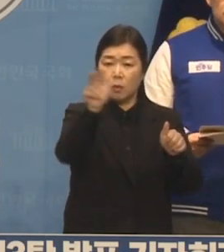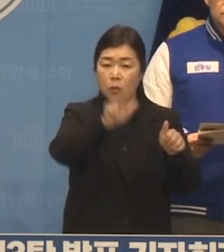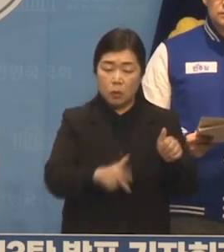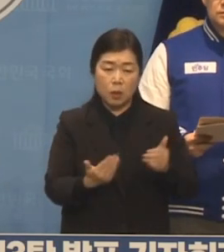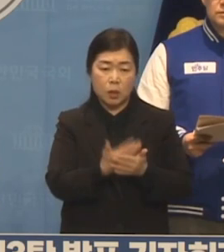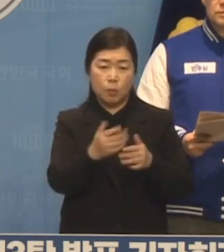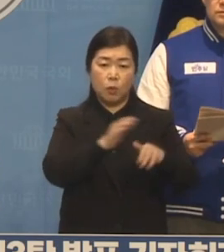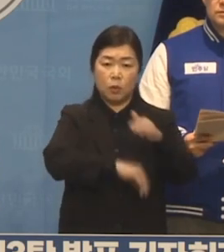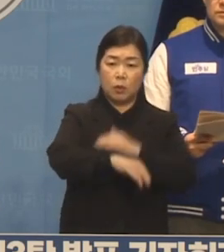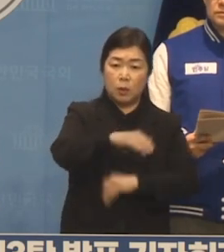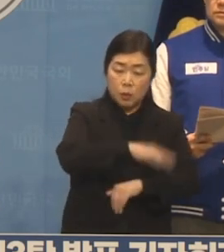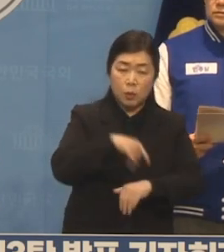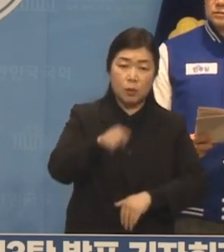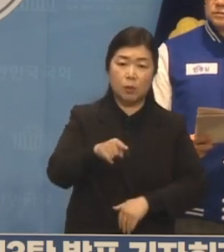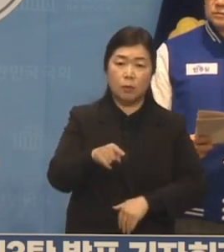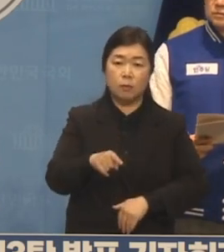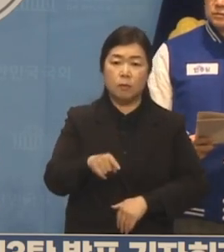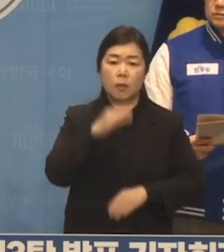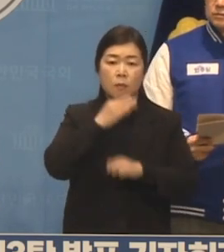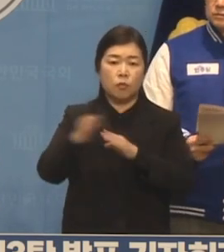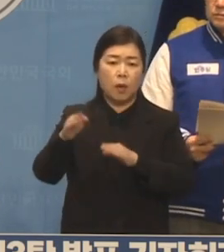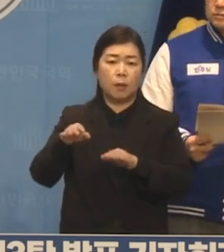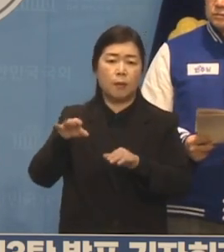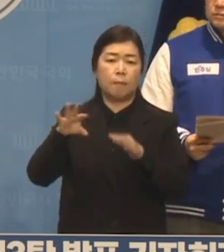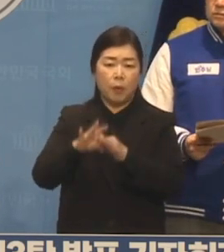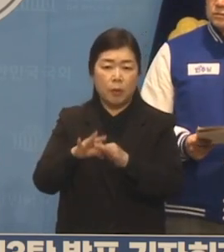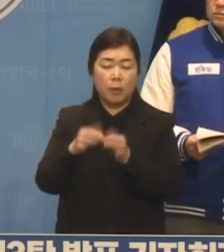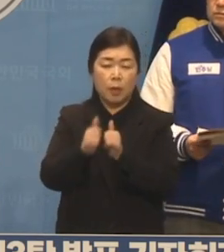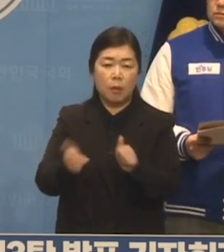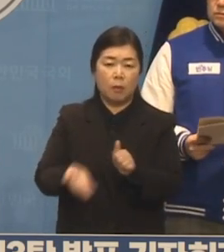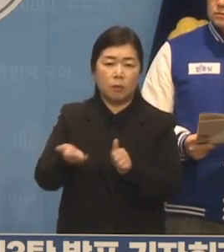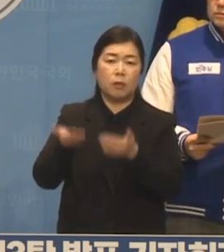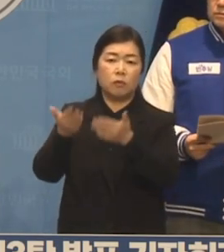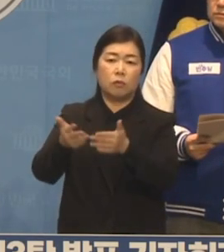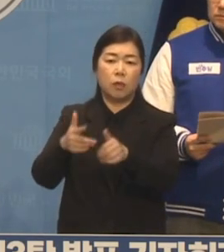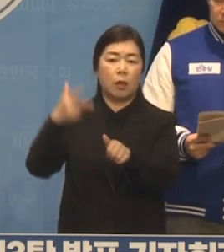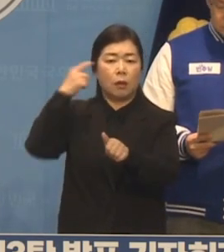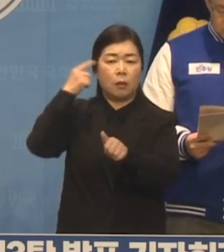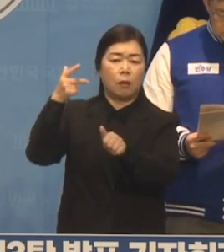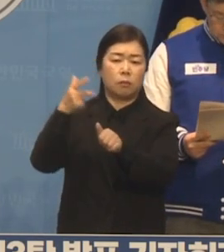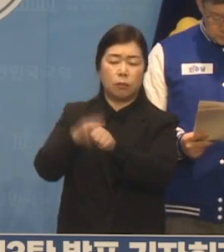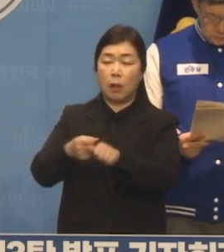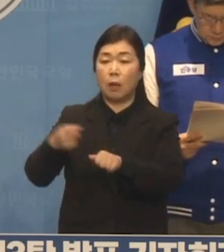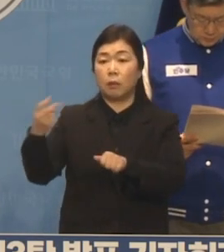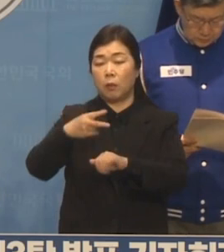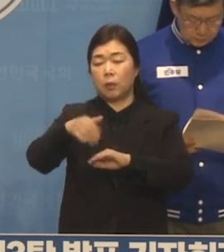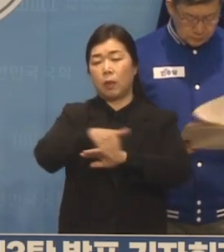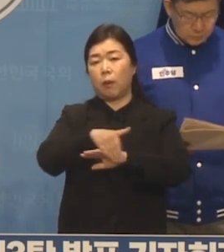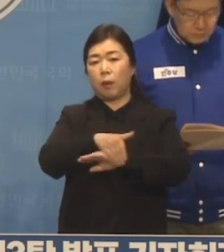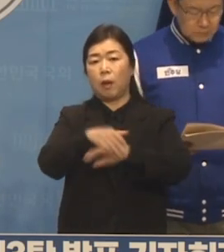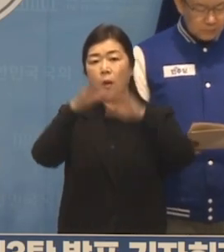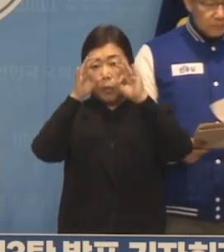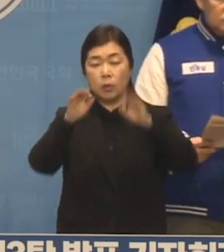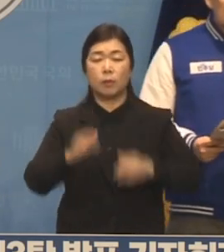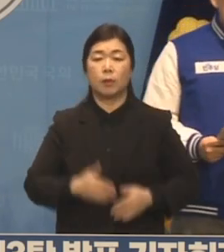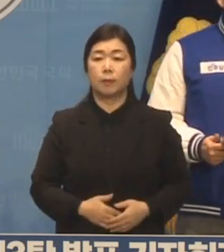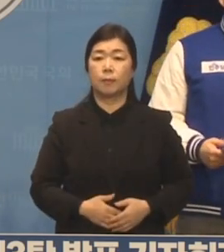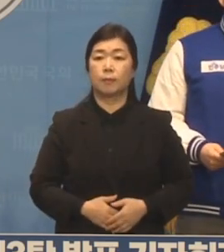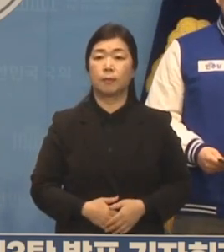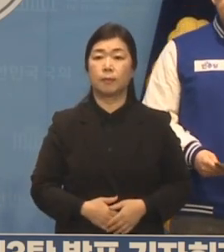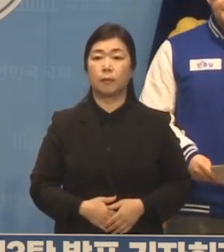진보 진영과 야당을 종북 세력으로 몰아간 이념 전쟁을 다시 시작하려는 의도로 저는